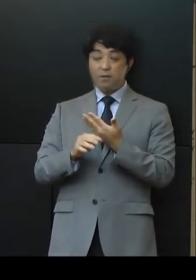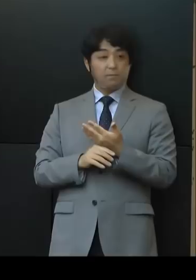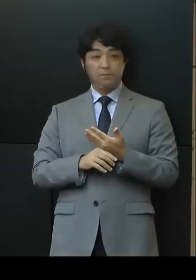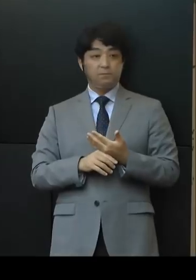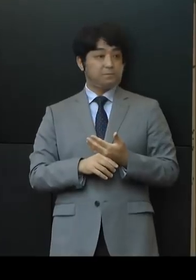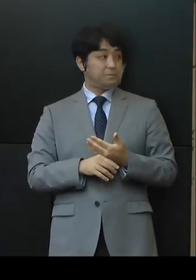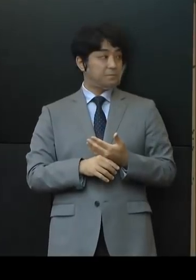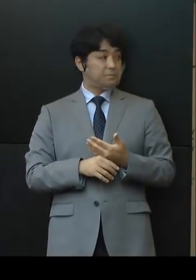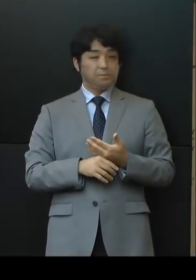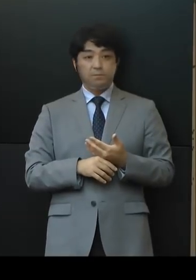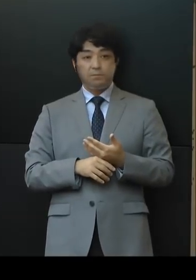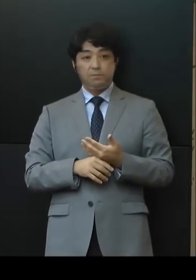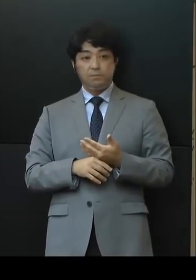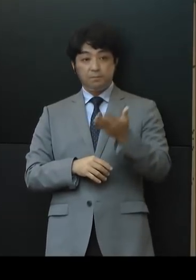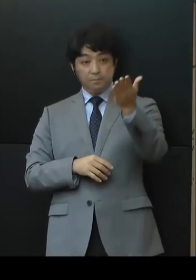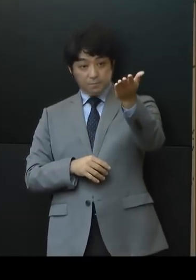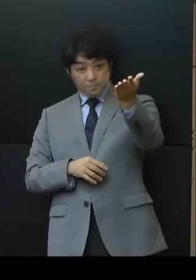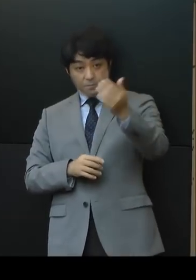や